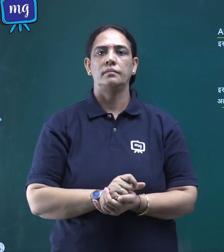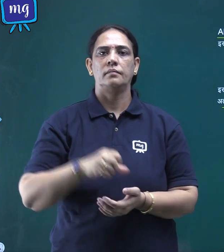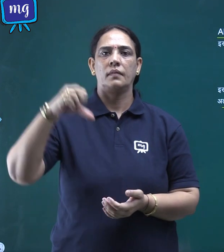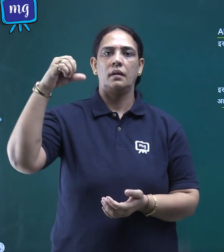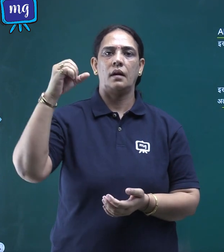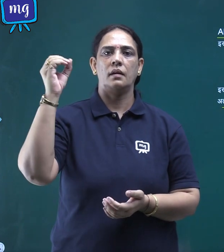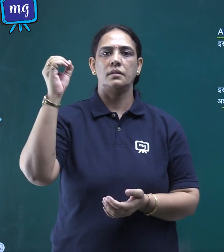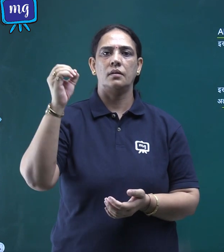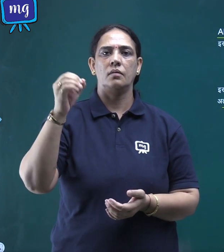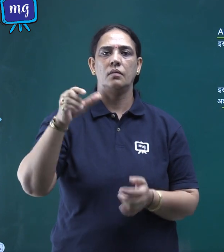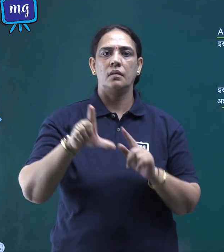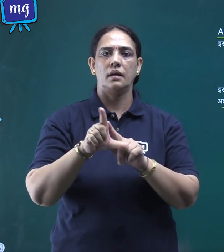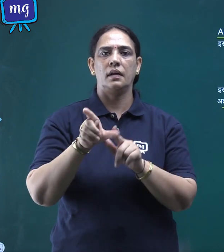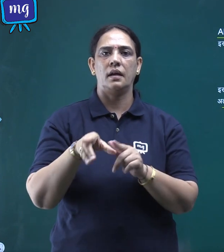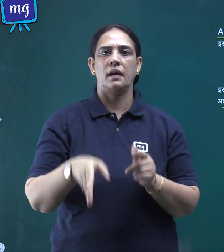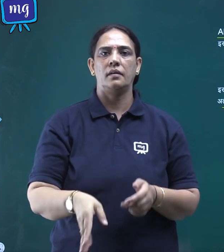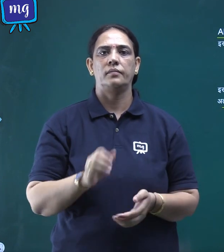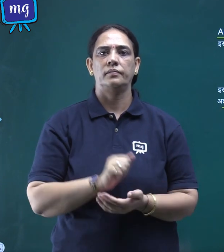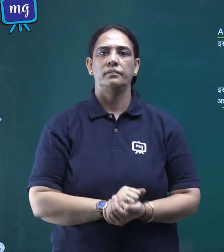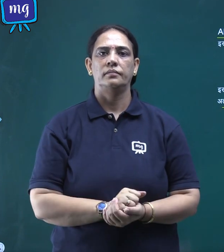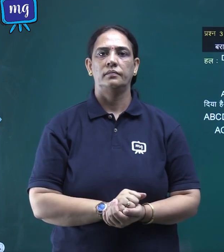90 डिग्री है।